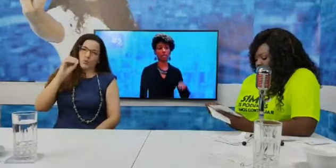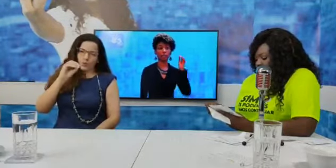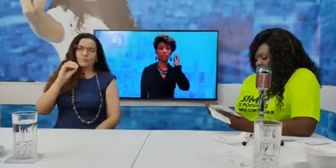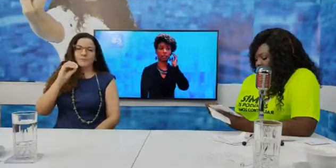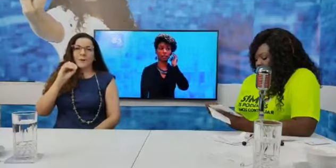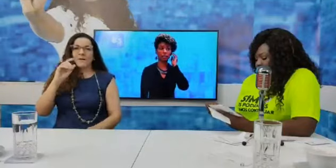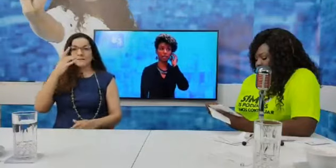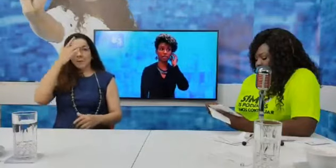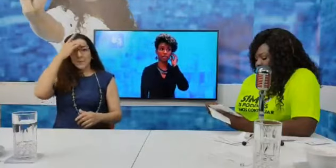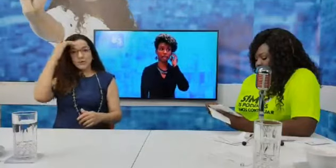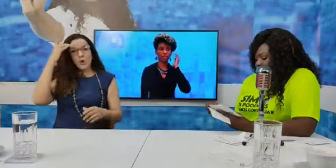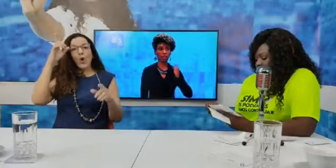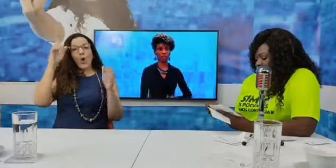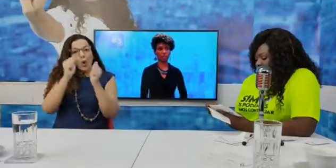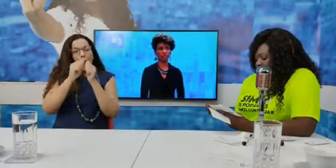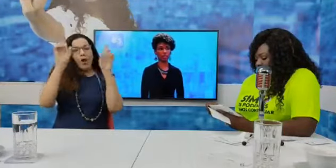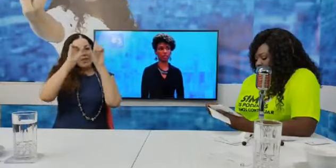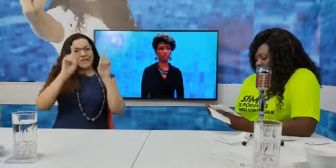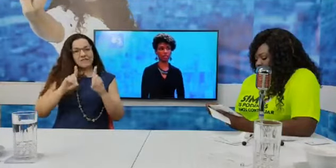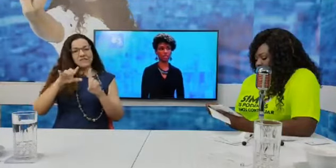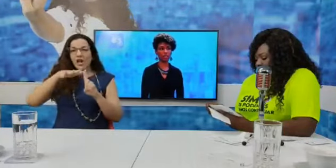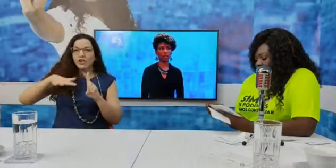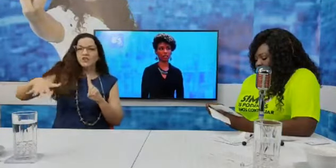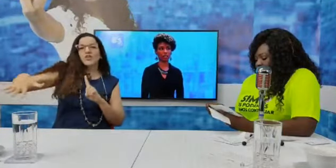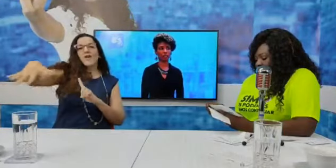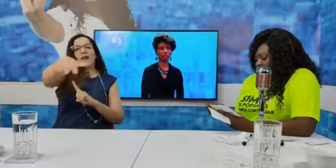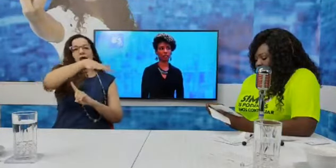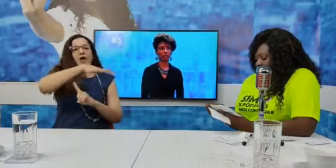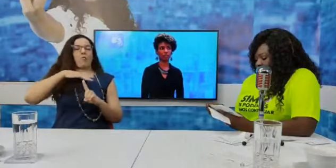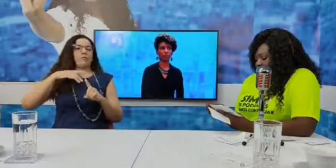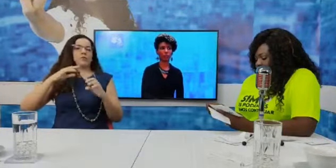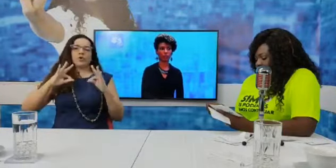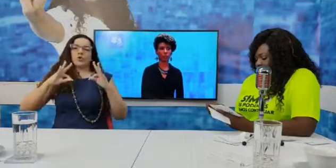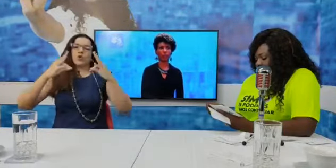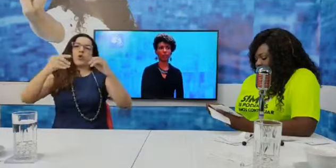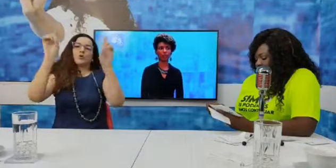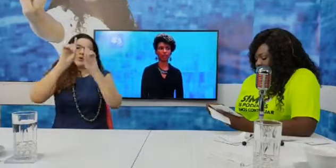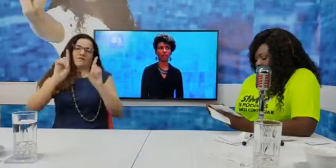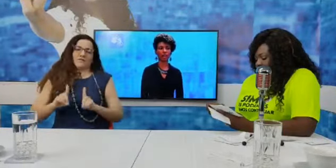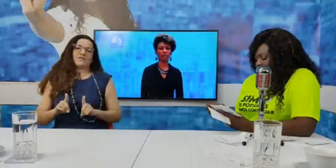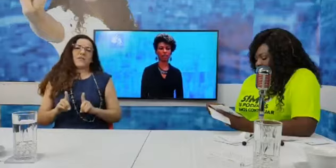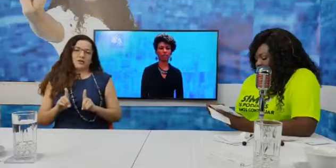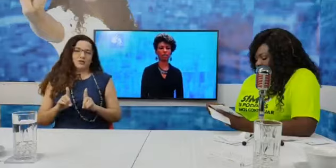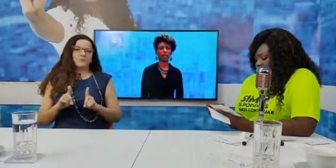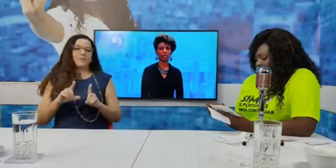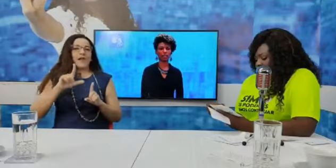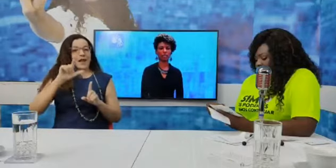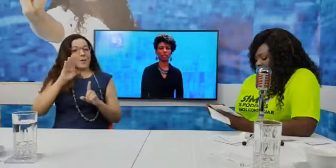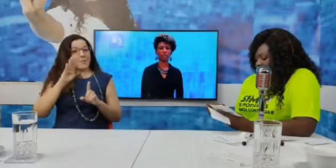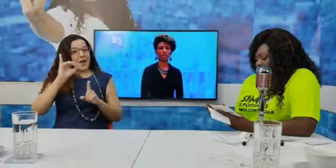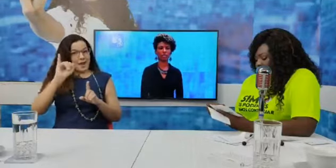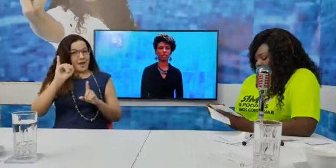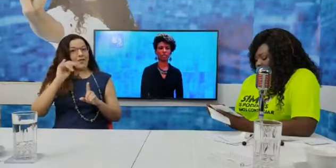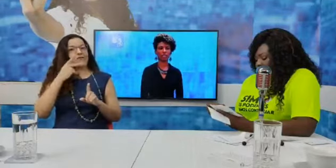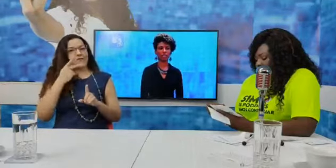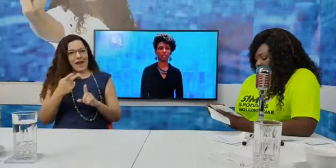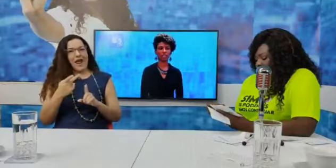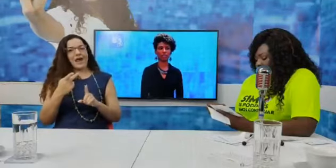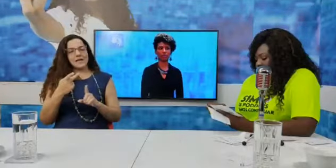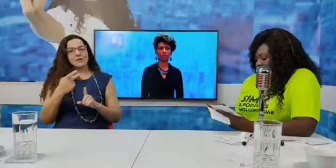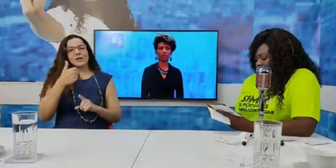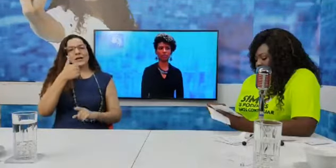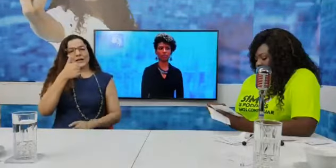seria a nomenclatura mais adequada, a terminologia mais adequada. Em geral, aí nós usaríamos pessoa com